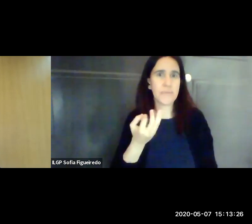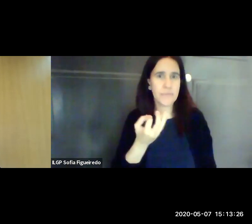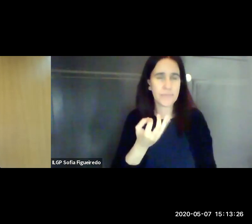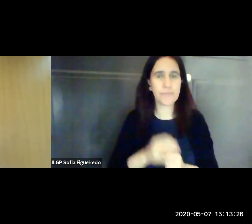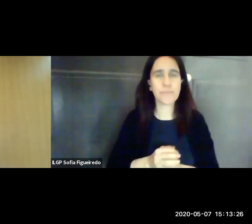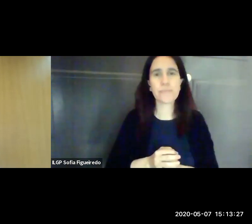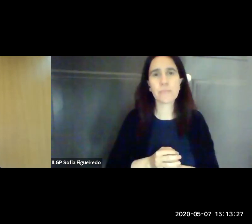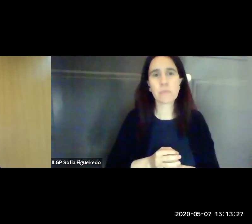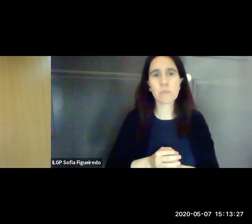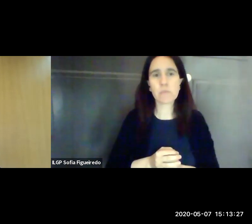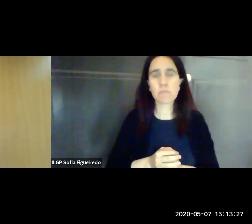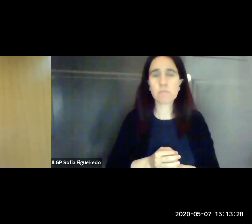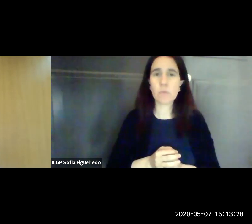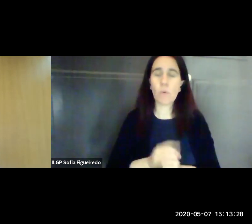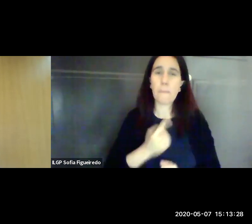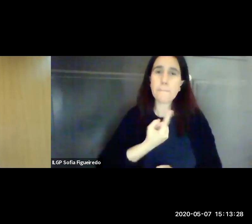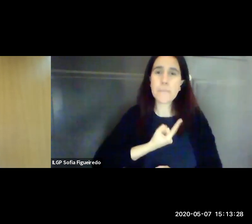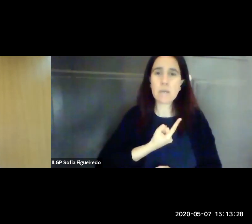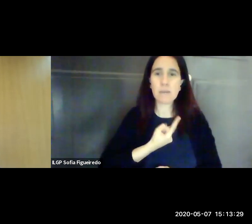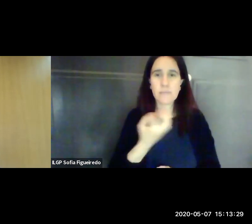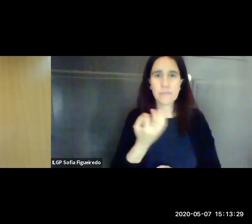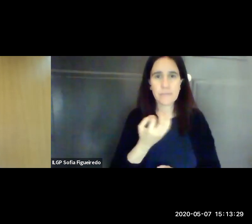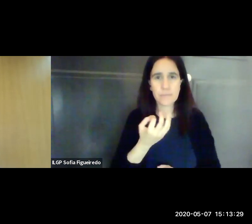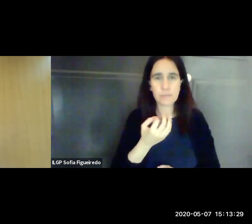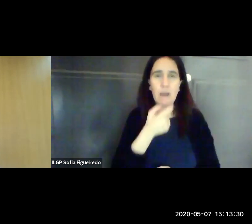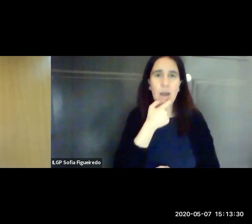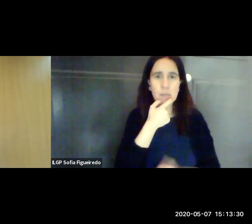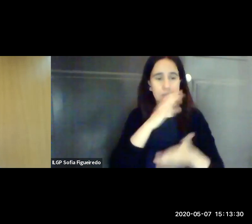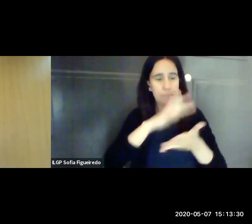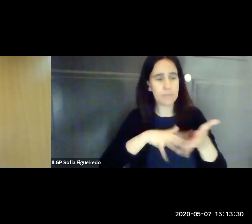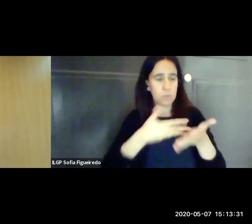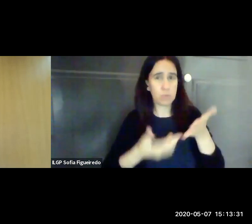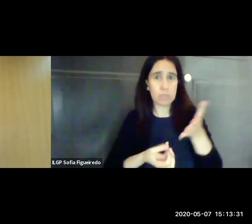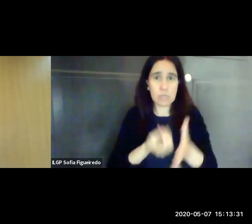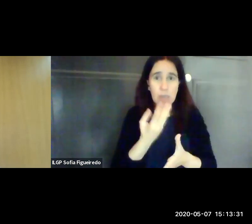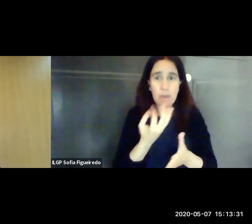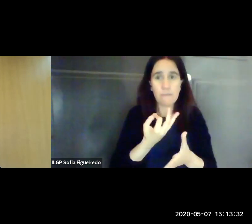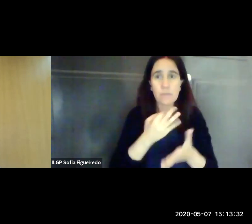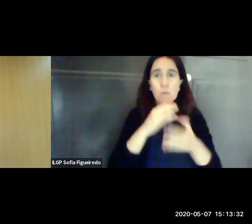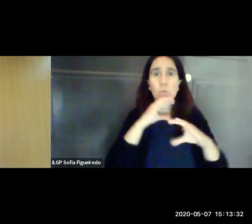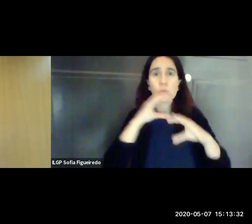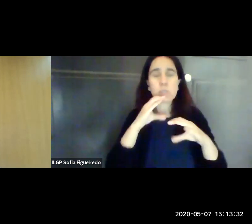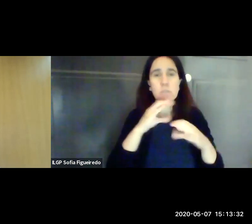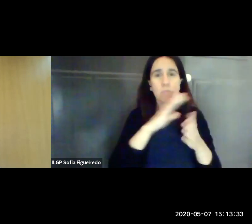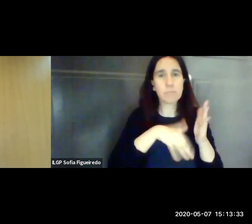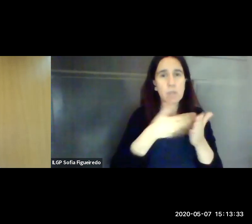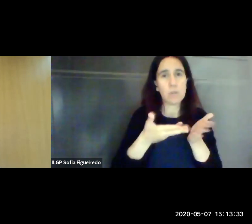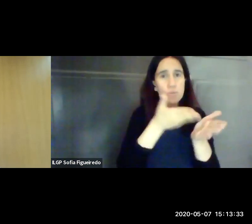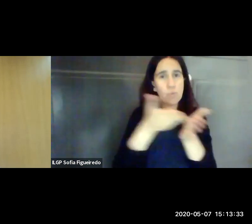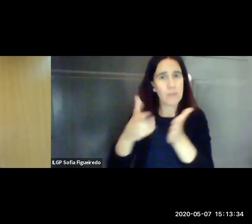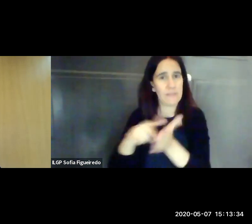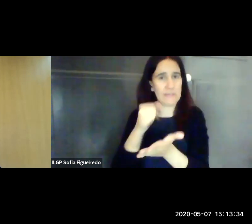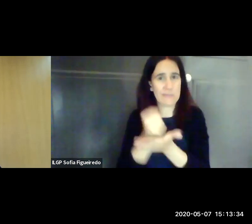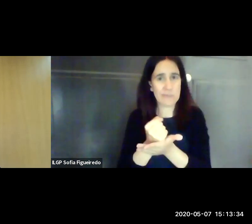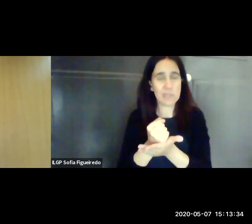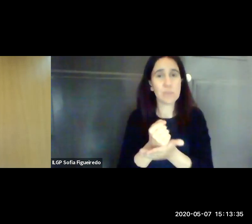tem que ter ou implica a criação de um plano, sempre possível, e um plano de comunicação ajuda sempre, até porque a